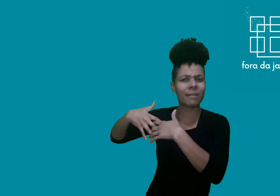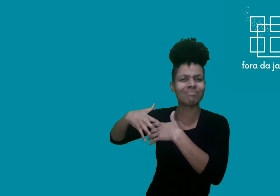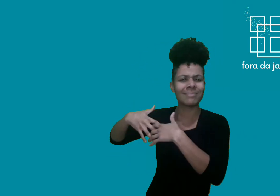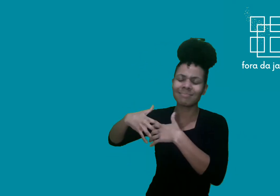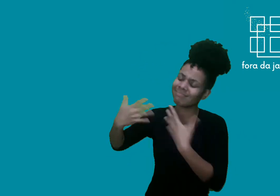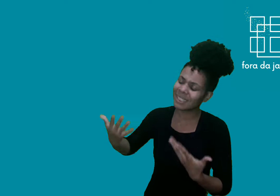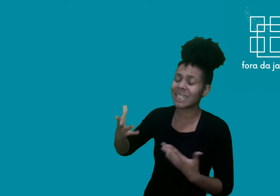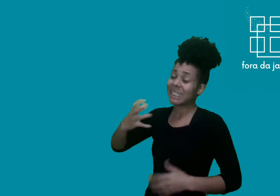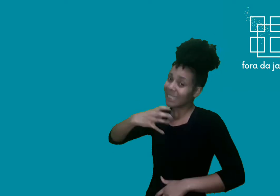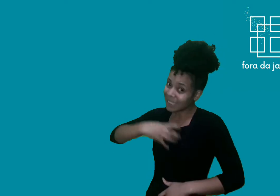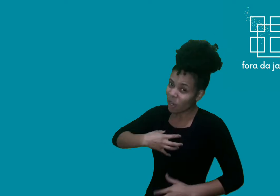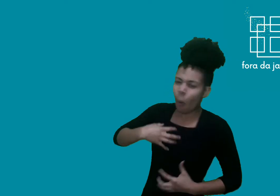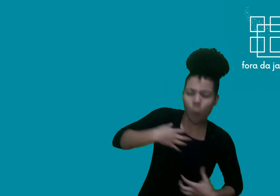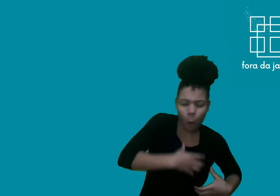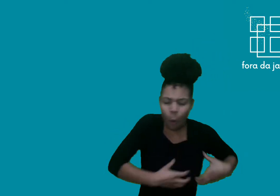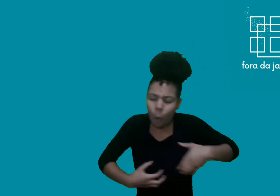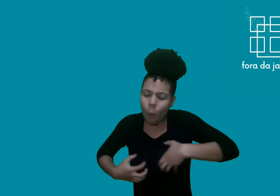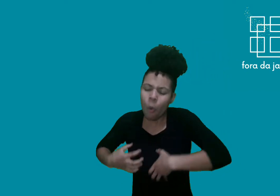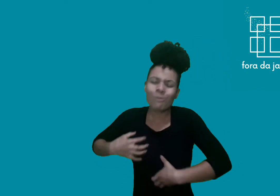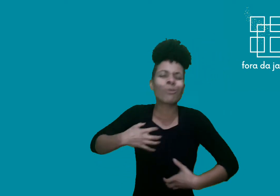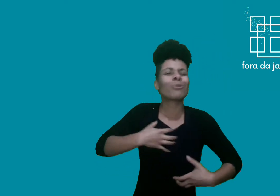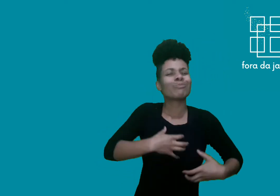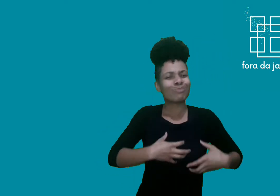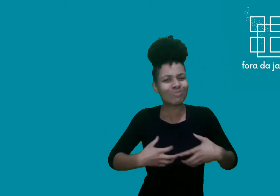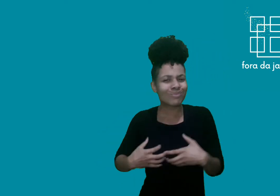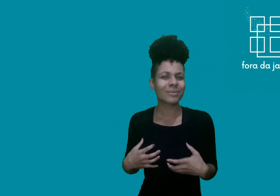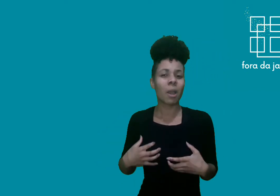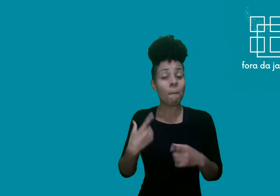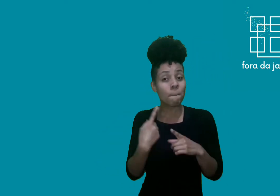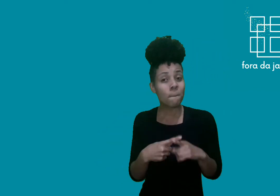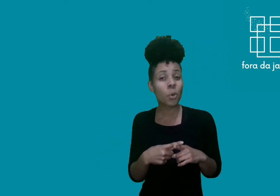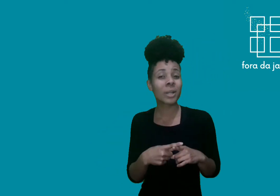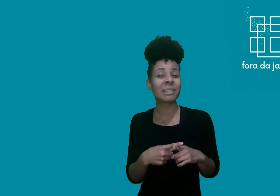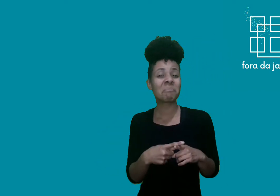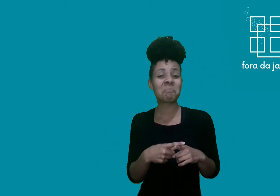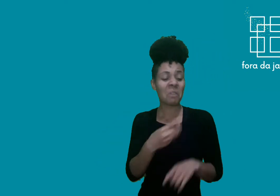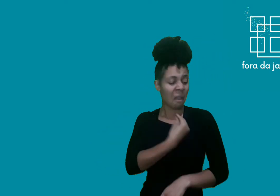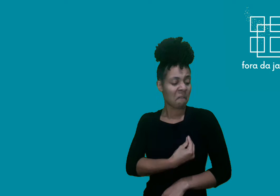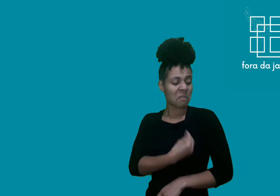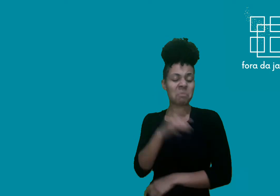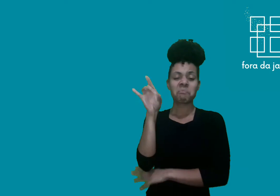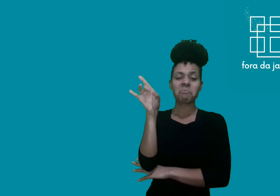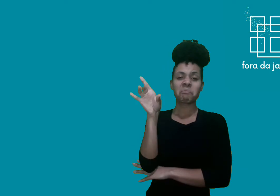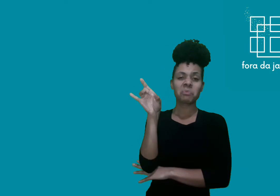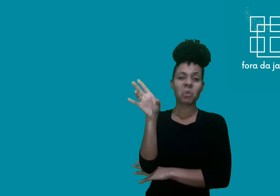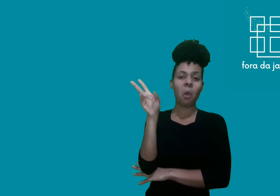boa. E eu não penso dessa forma. Eu me identifico muito, quando eu li esse pensamento de Sócrates, eu falei, poxa, é isso, faz